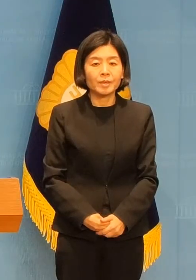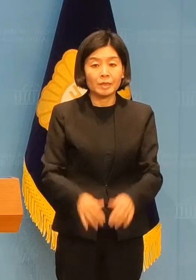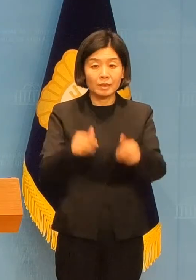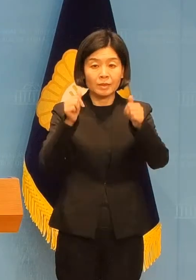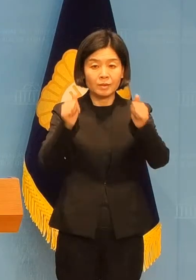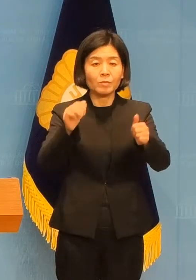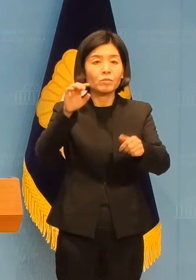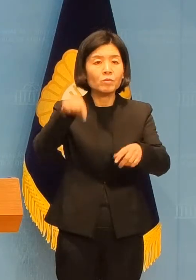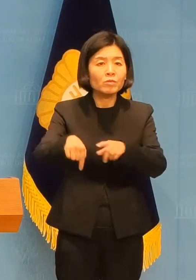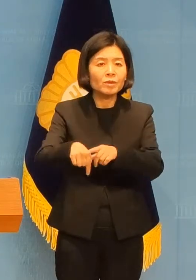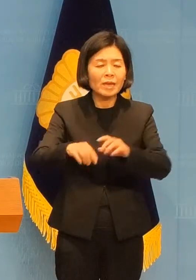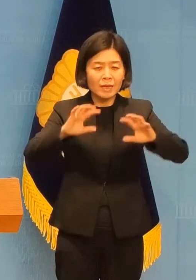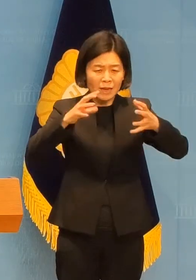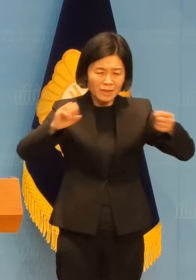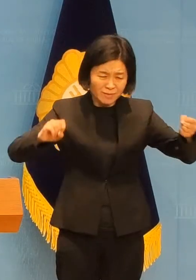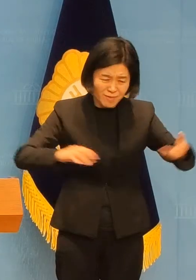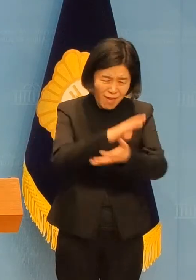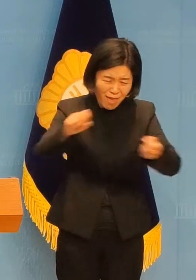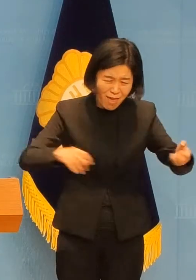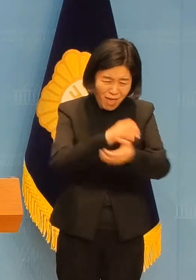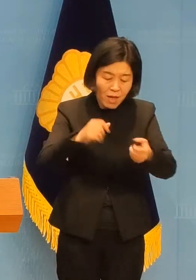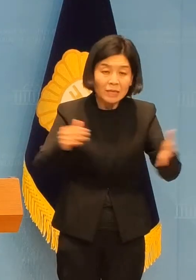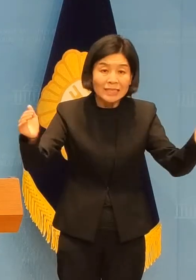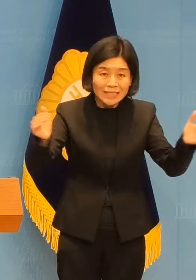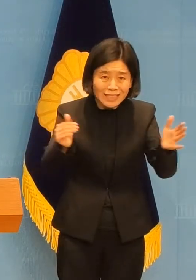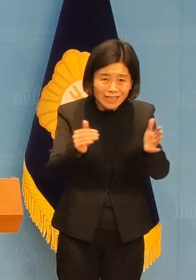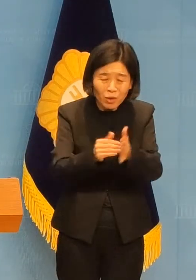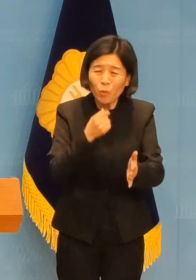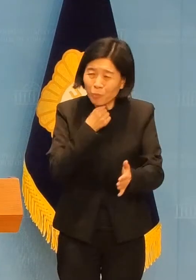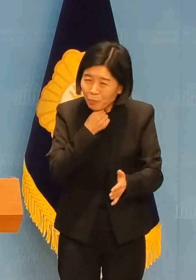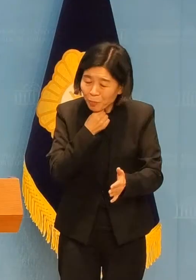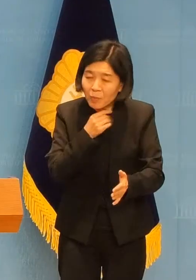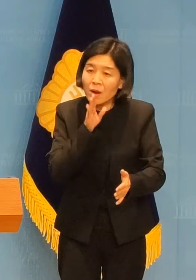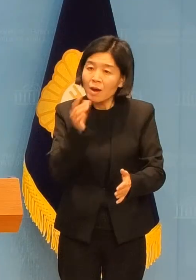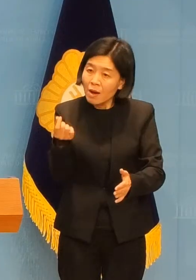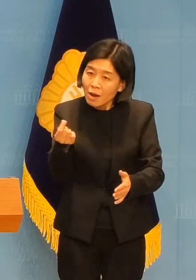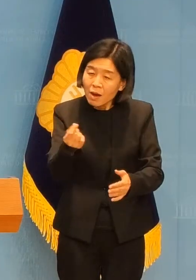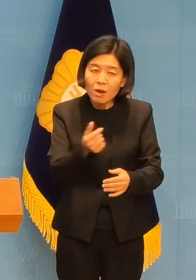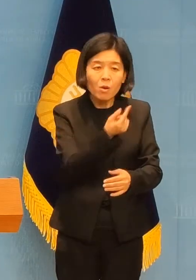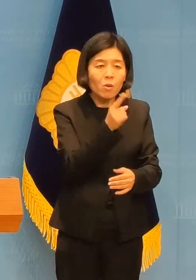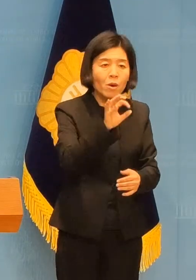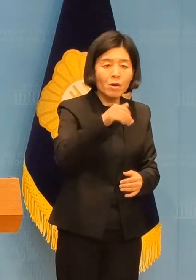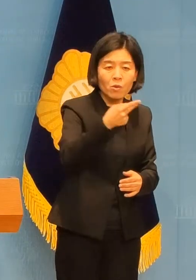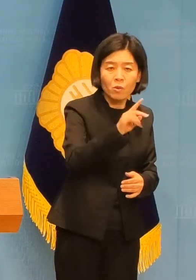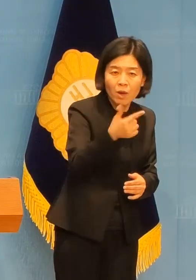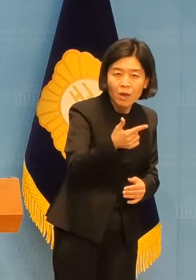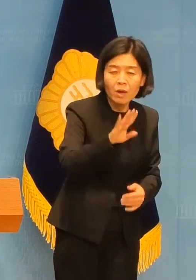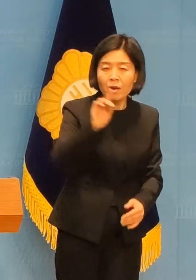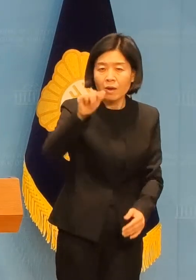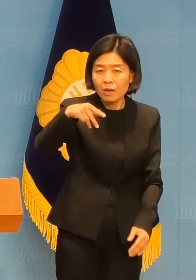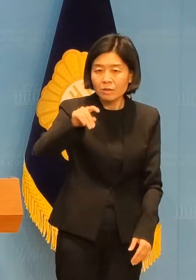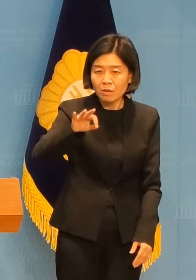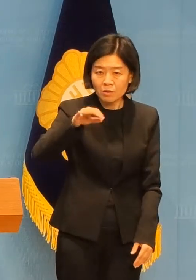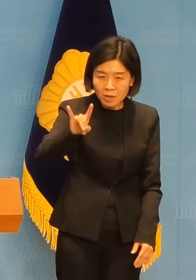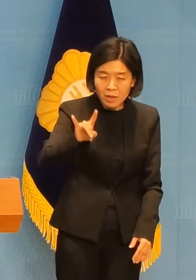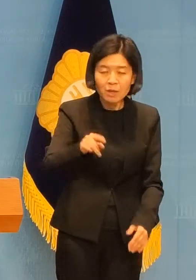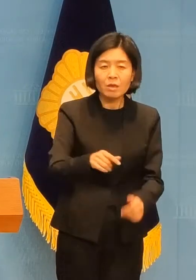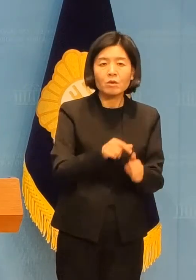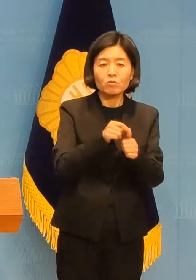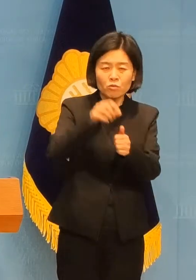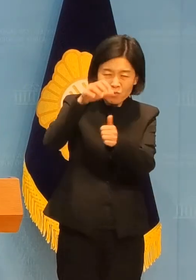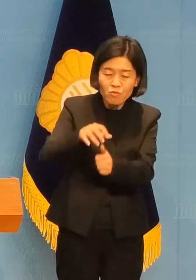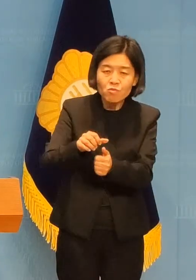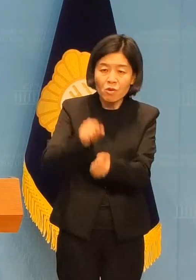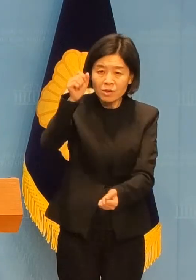사법부는 내란 종식 의지가 있습니까? 황교안, 박성재 구속영장 기각은 사법부의